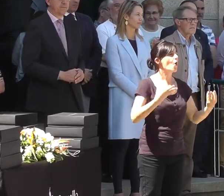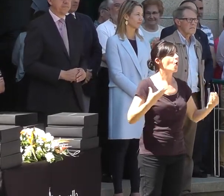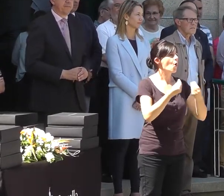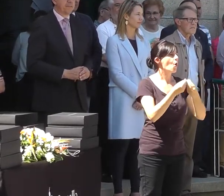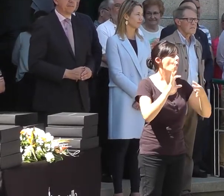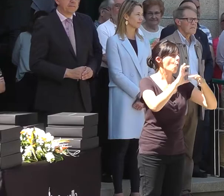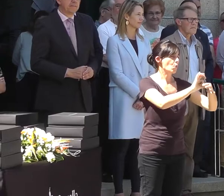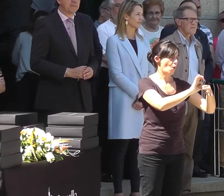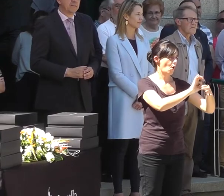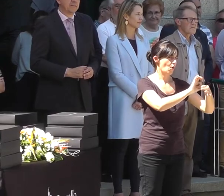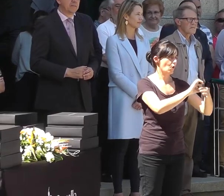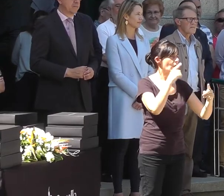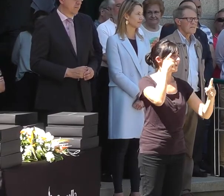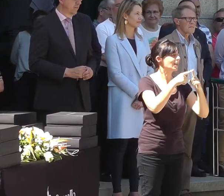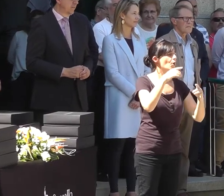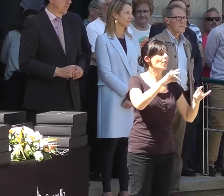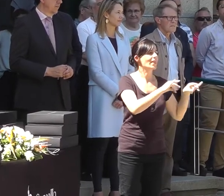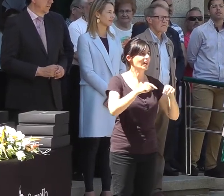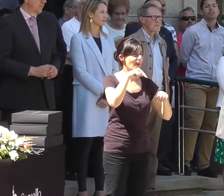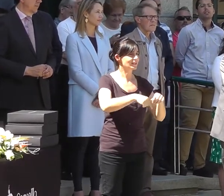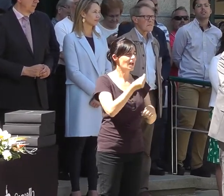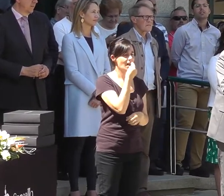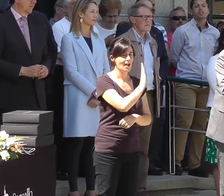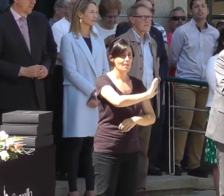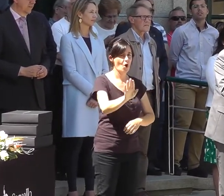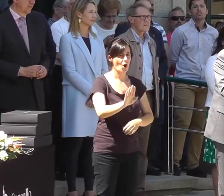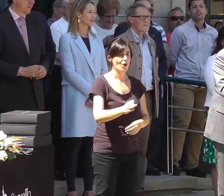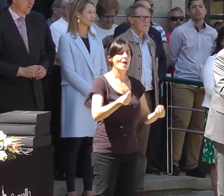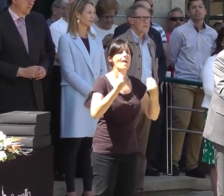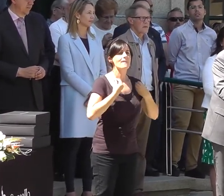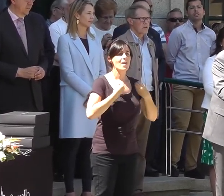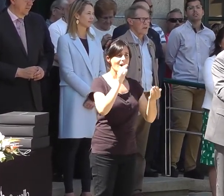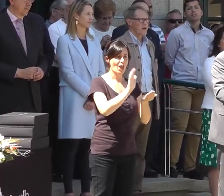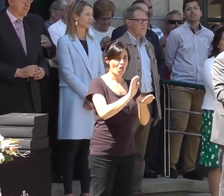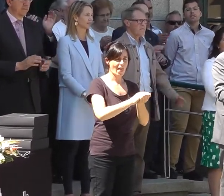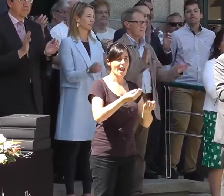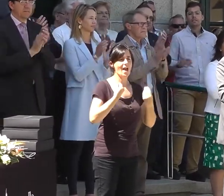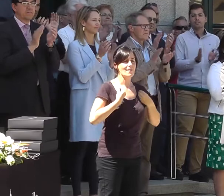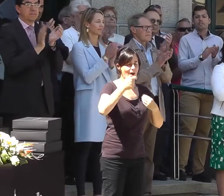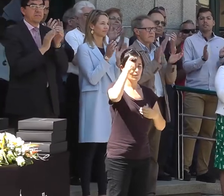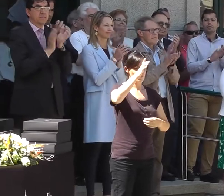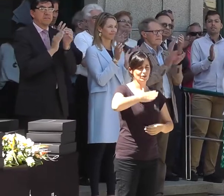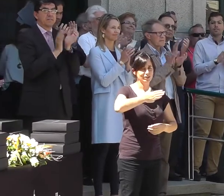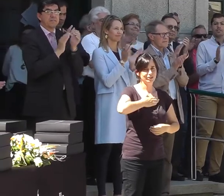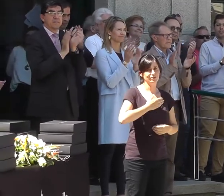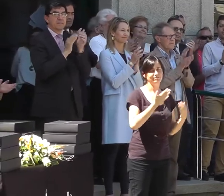terra o mellor sitio onde vivir. Viva a nosa vila! ¡Viva Redondela! Muchas gracias.